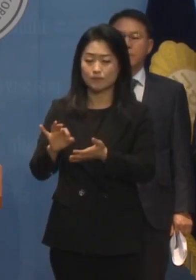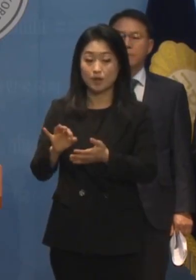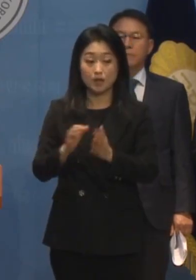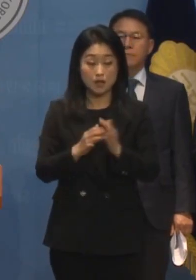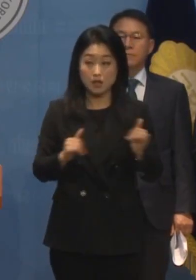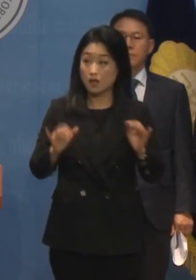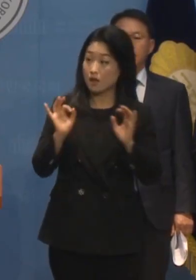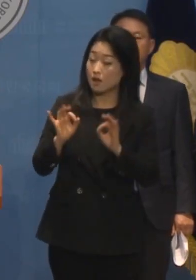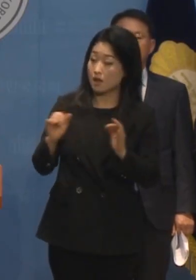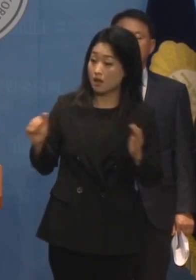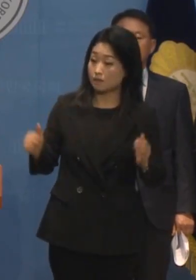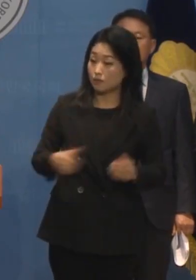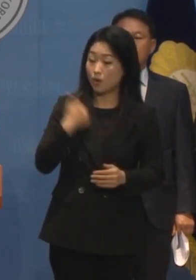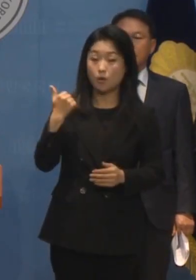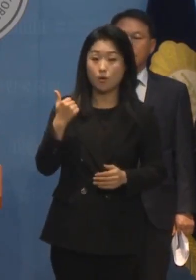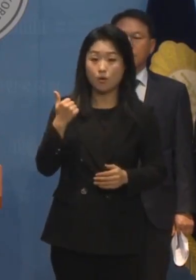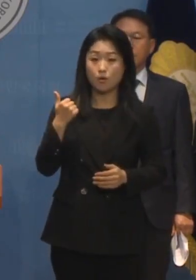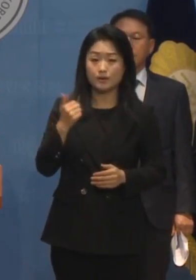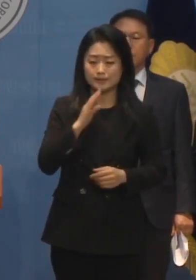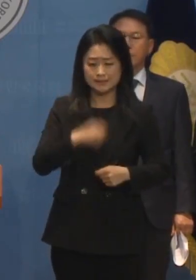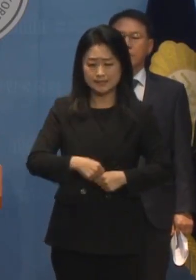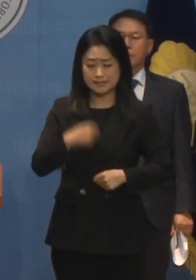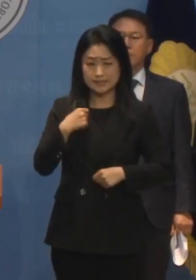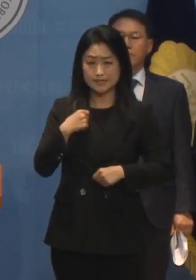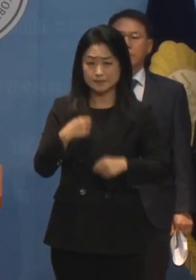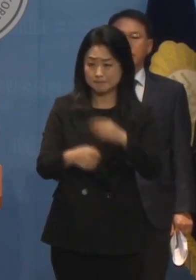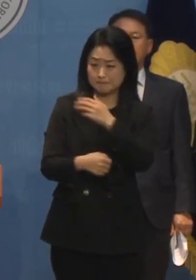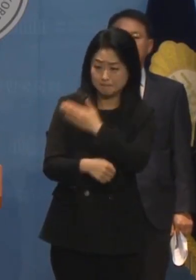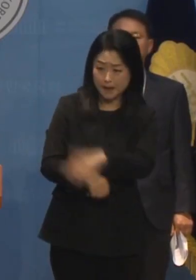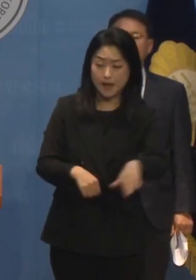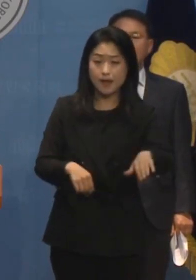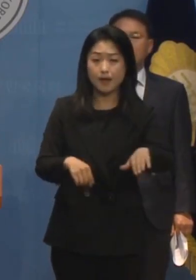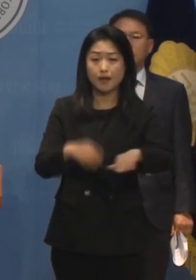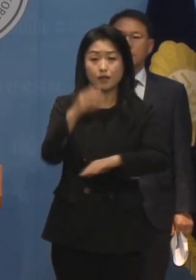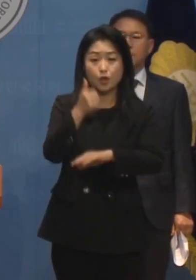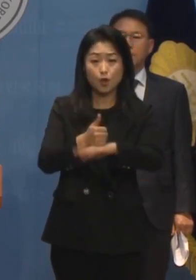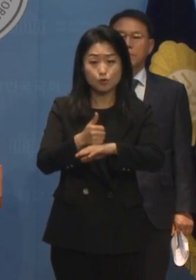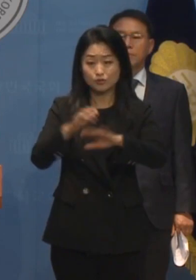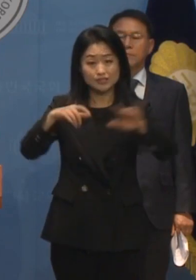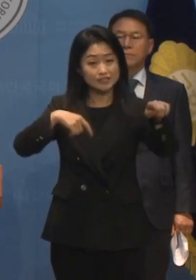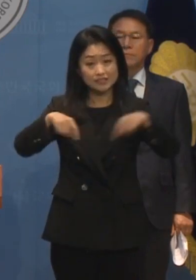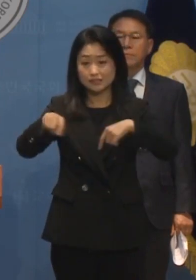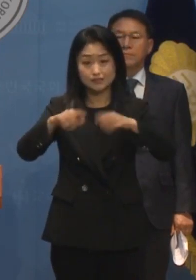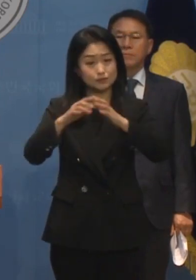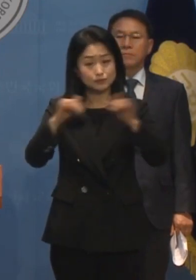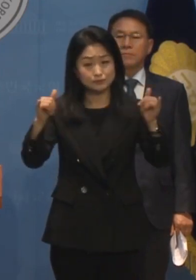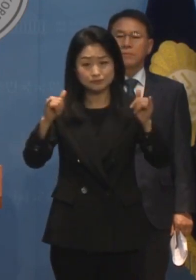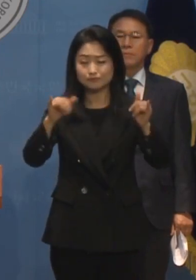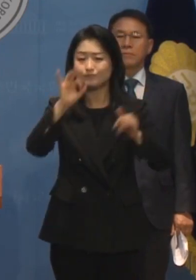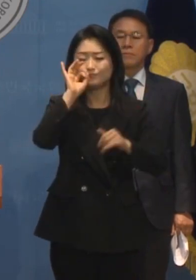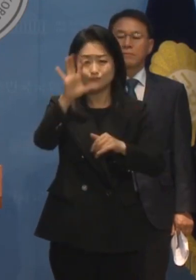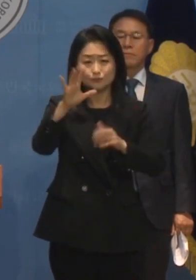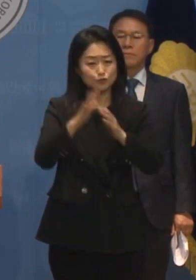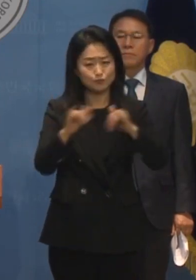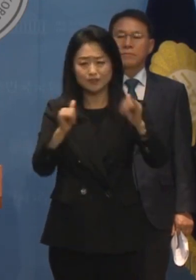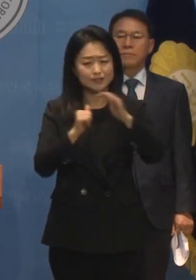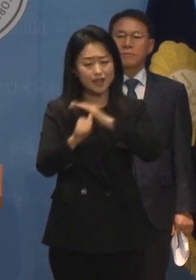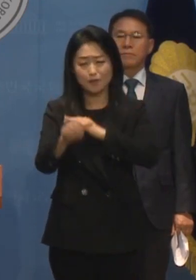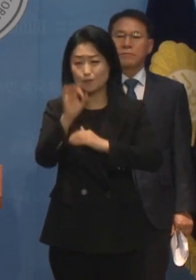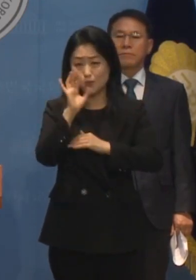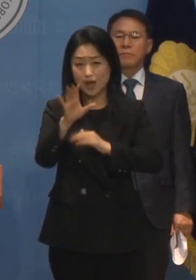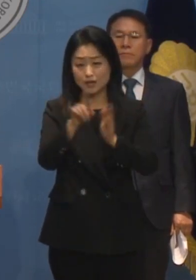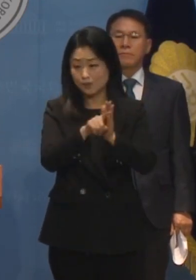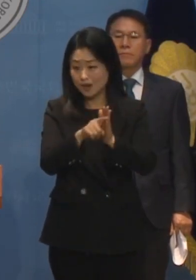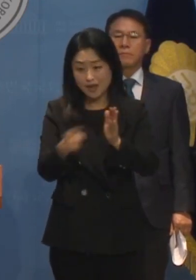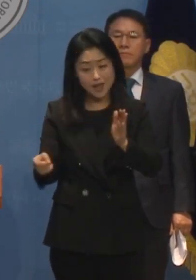분노케 하고 있습니다. 진실을 외면한 지도자는 결코 국민을 대표할 수 없습니다. 신뢰를 잃은